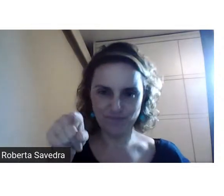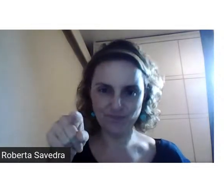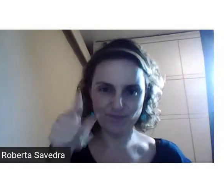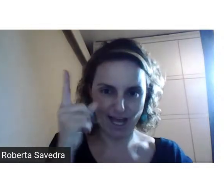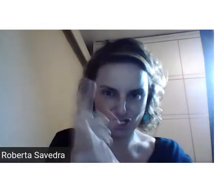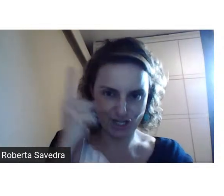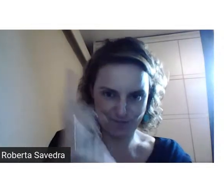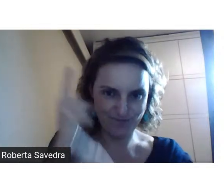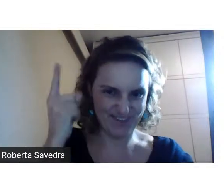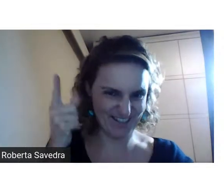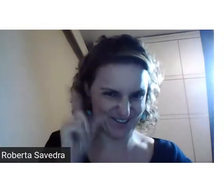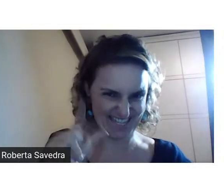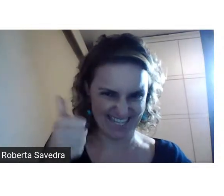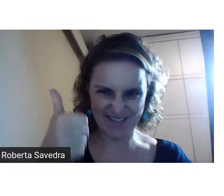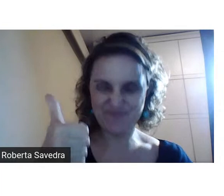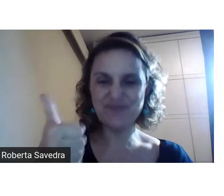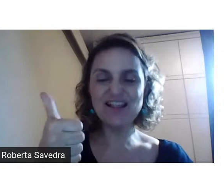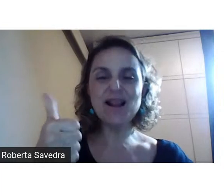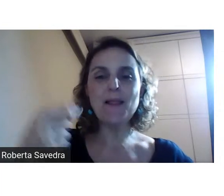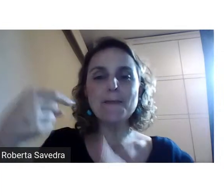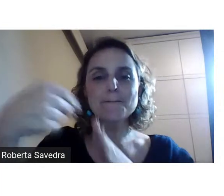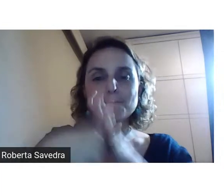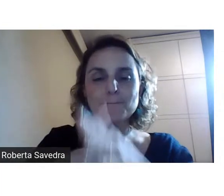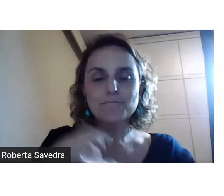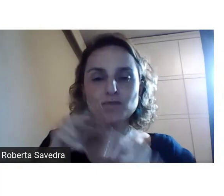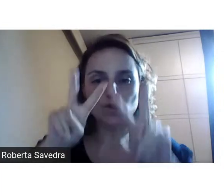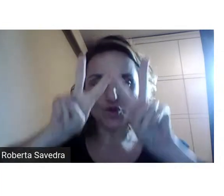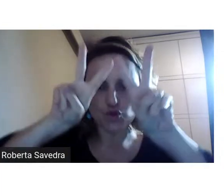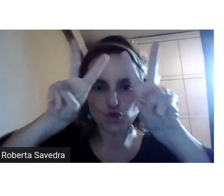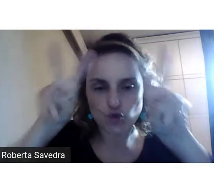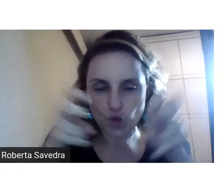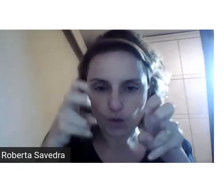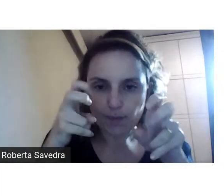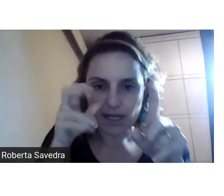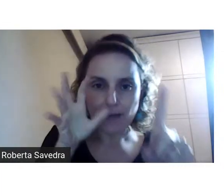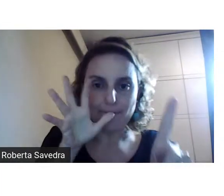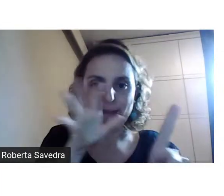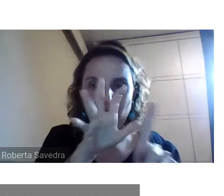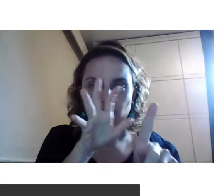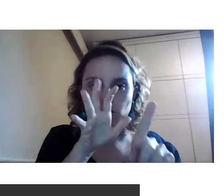eu achei ato tô vendo aqui peraí aí